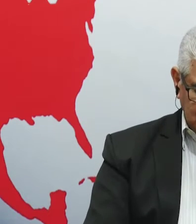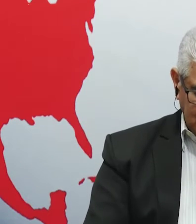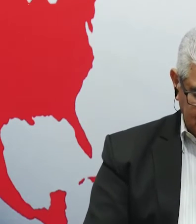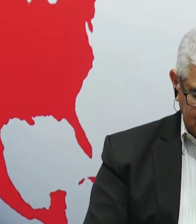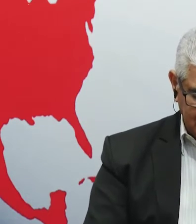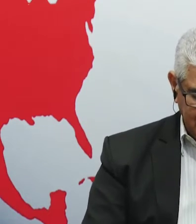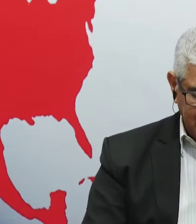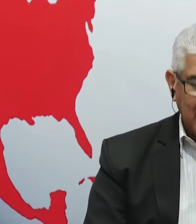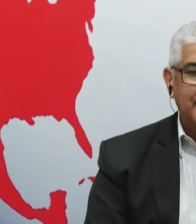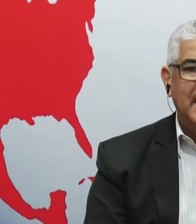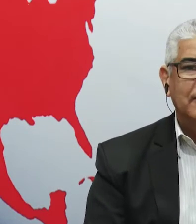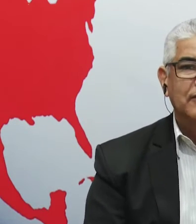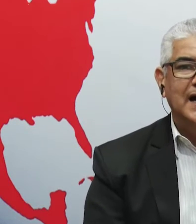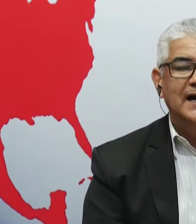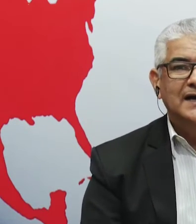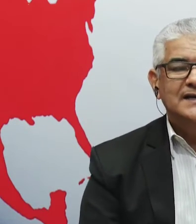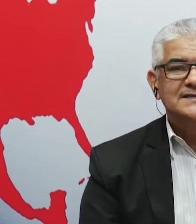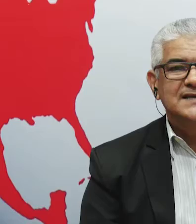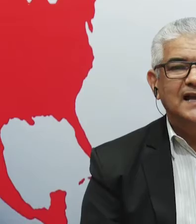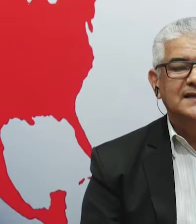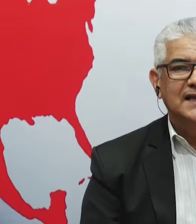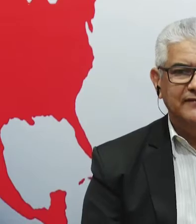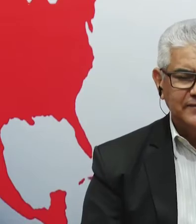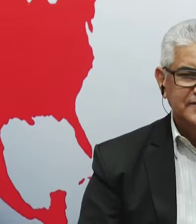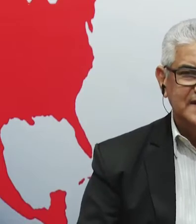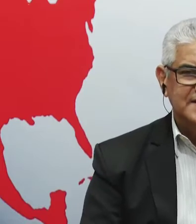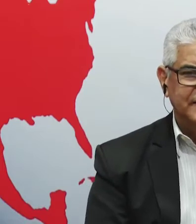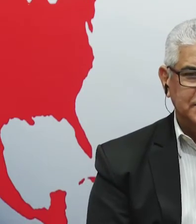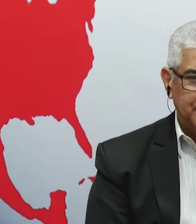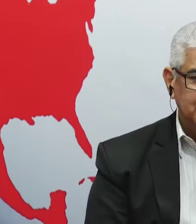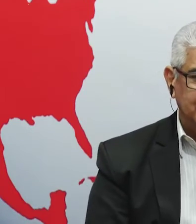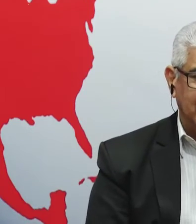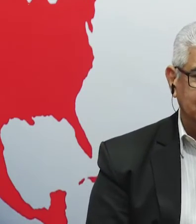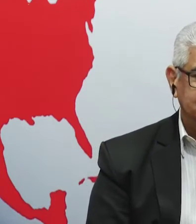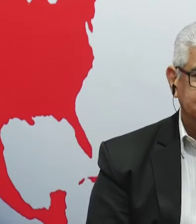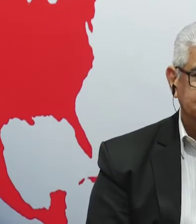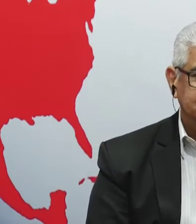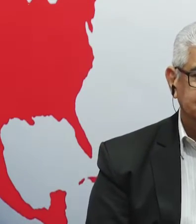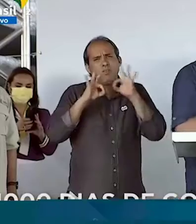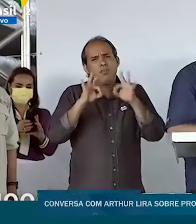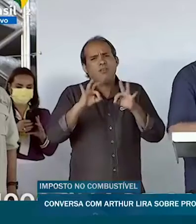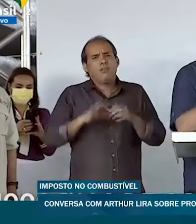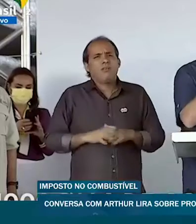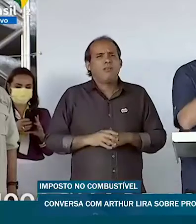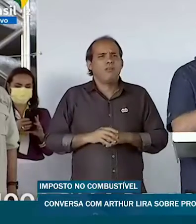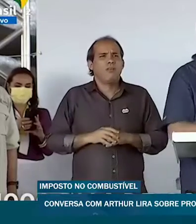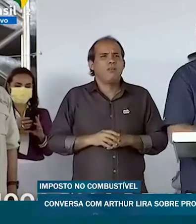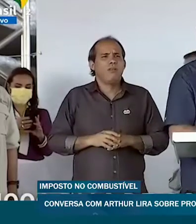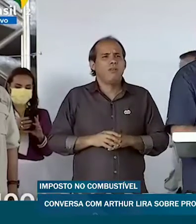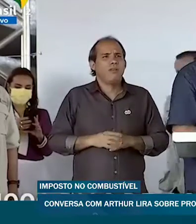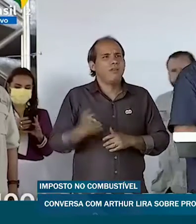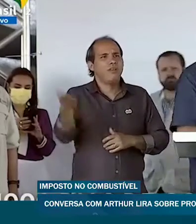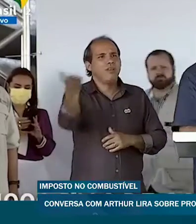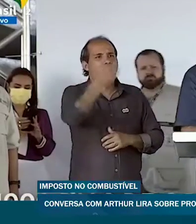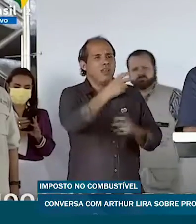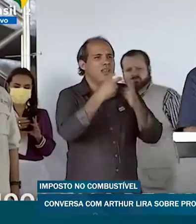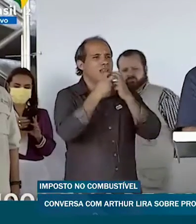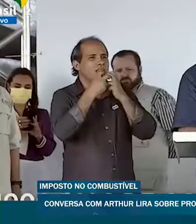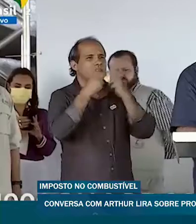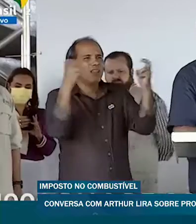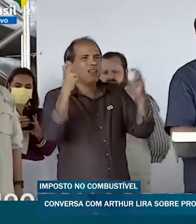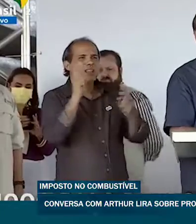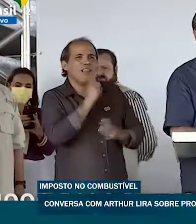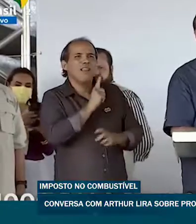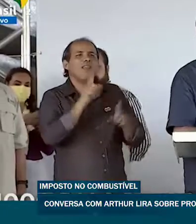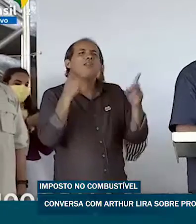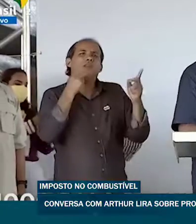da China. Teria que acabar com a CLT. Vamos ver esse vídeo. Pode rodar. Quando o pessoal gritou aqui pro denário